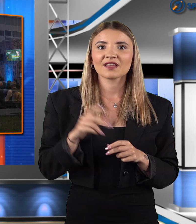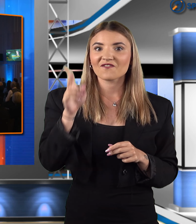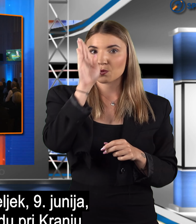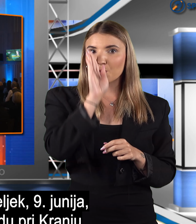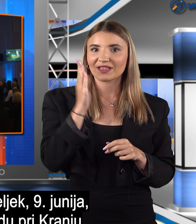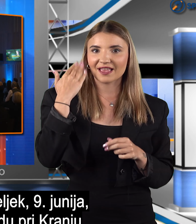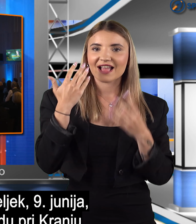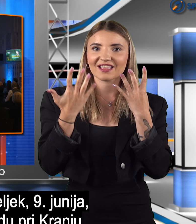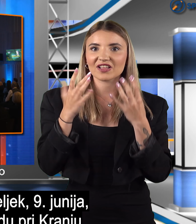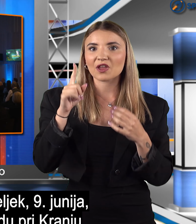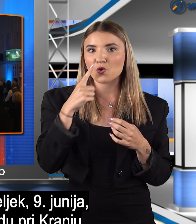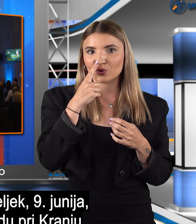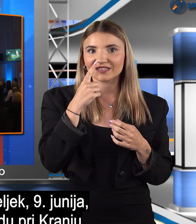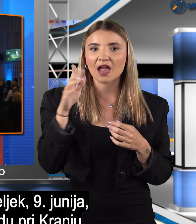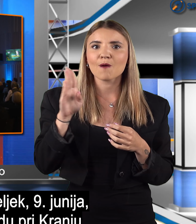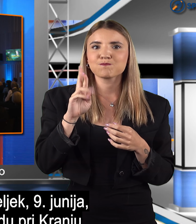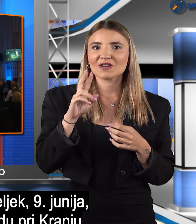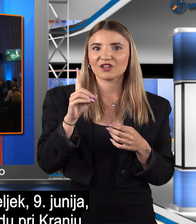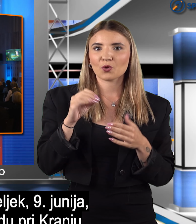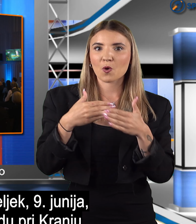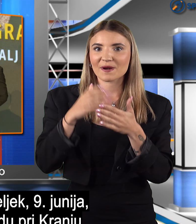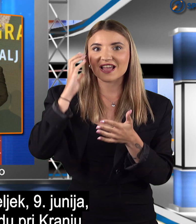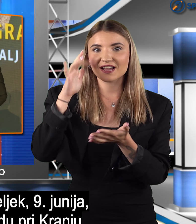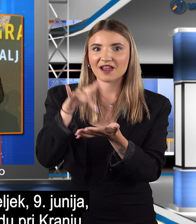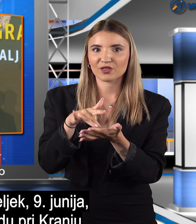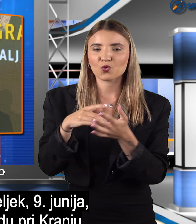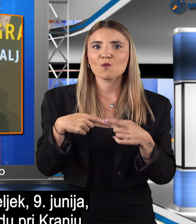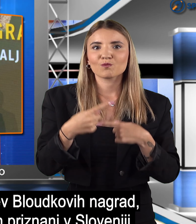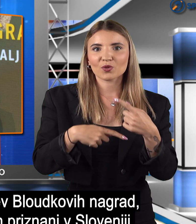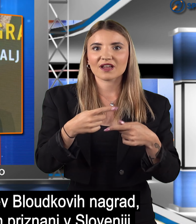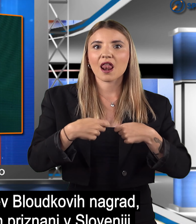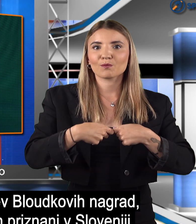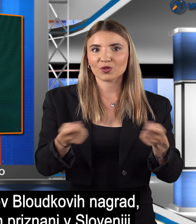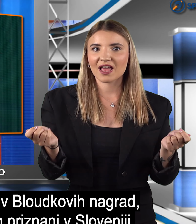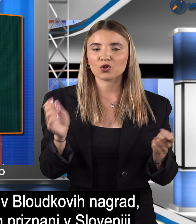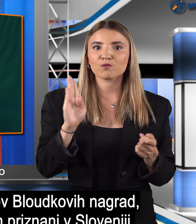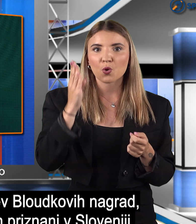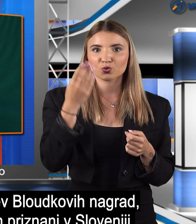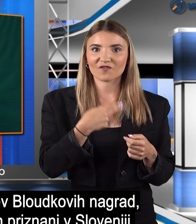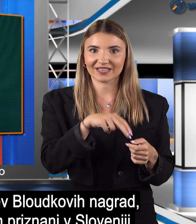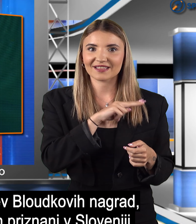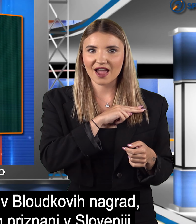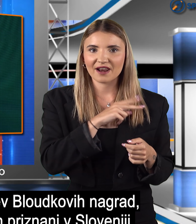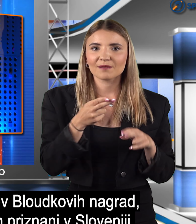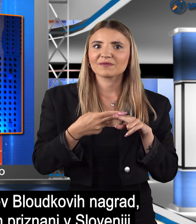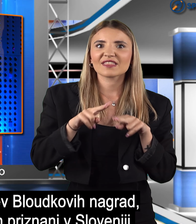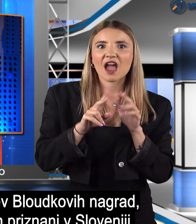V ponedeljek 9. junija je na Brdu pri Kranju potekala podelitev Bloudkovih nagrad, najvišjih